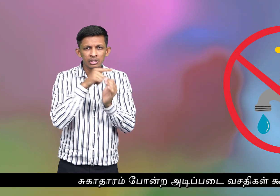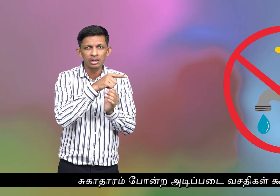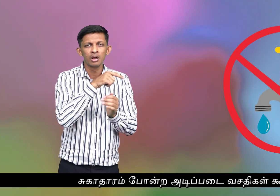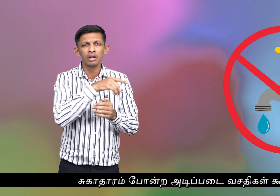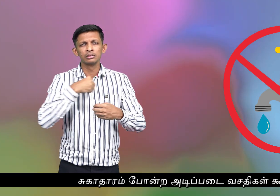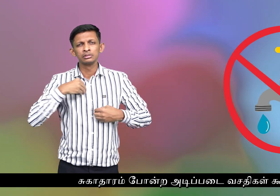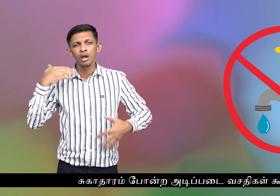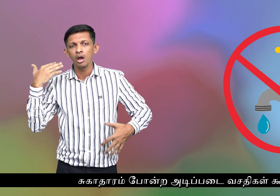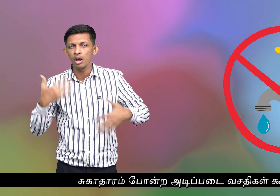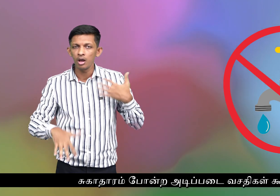கூட இல்லை.